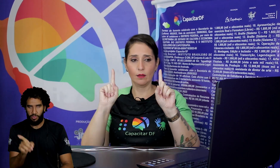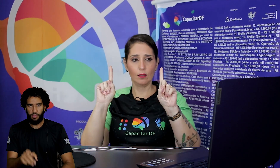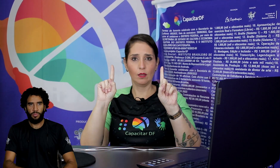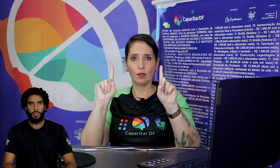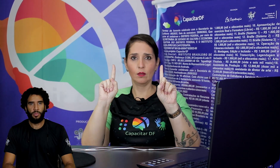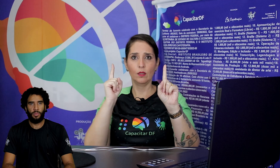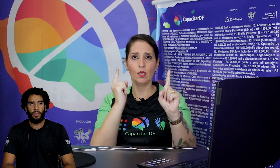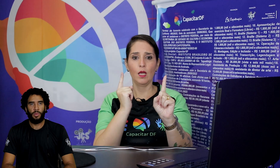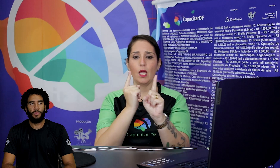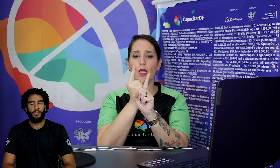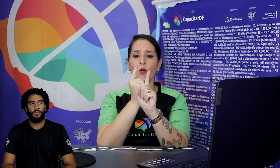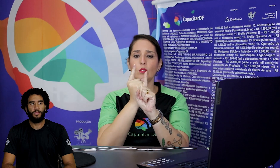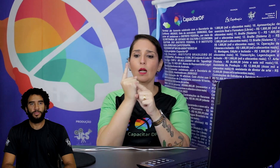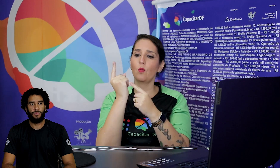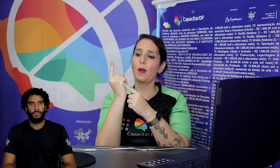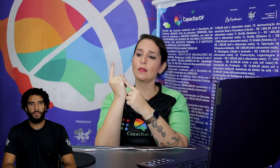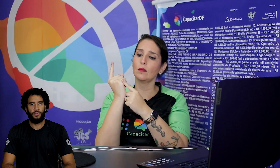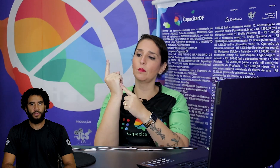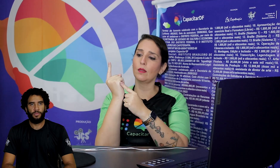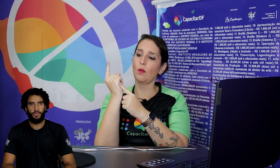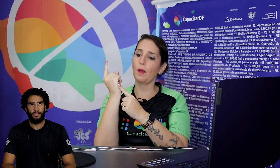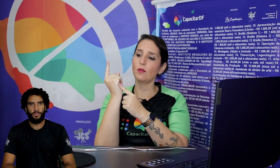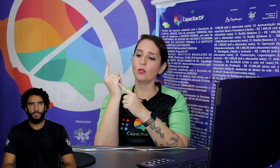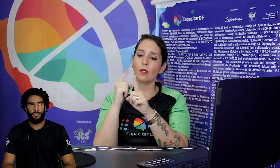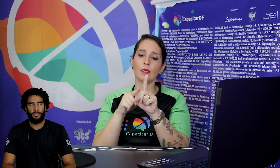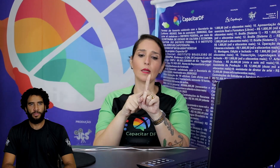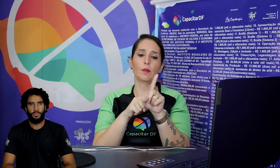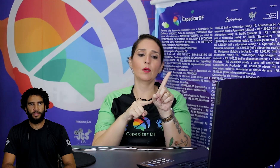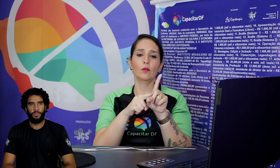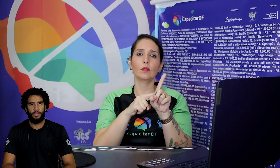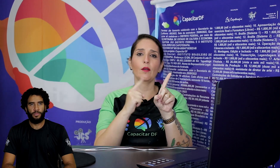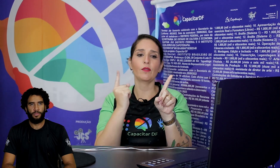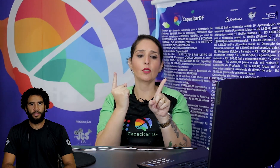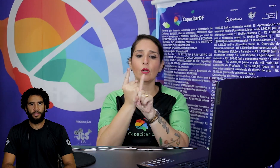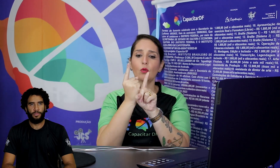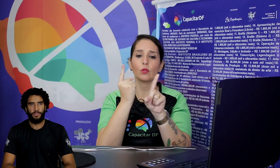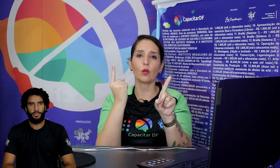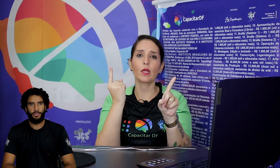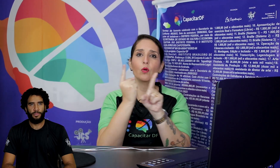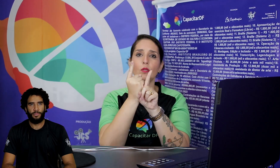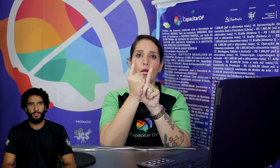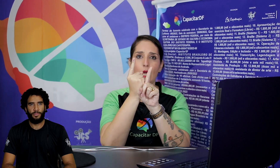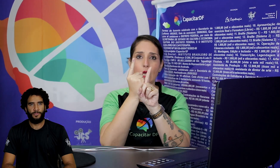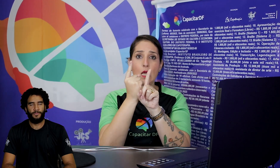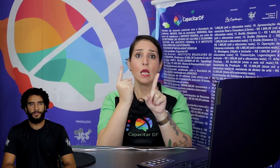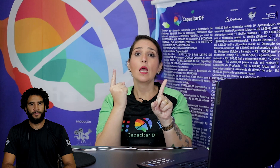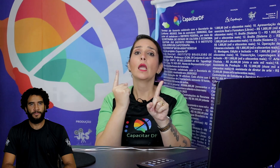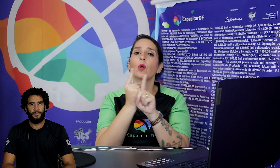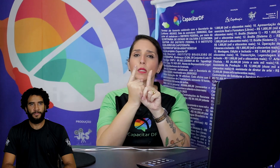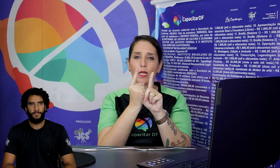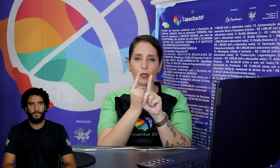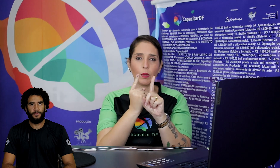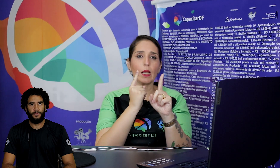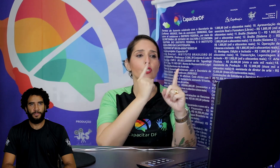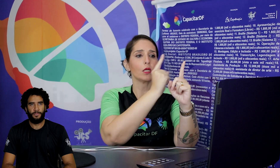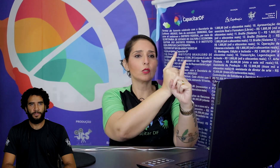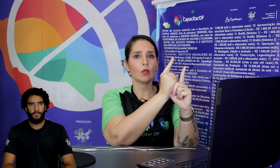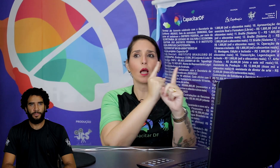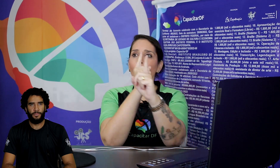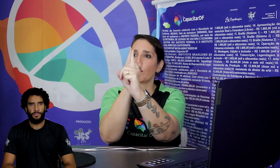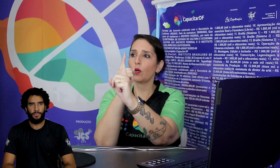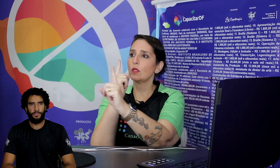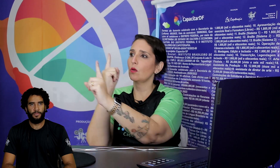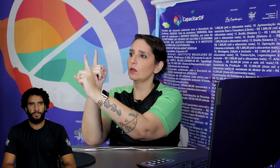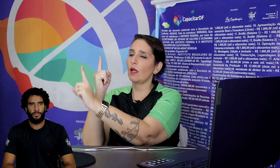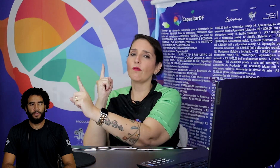Encontrar. Encontrar, eu bato a parte de trás da mão na frente da outra, ó, encontrar. Encontrar também é